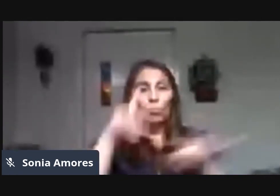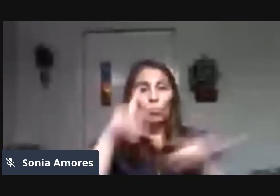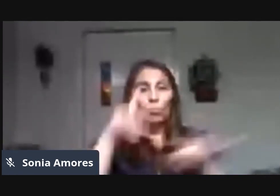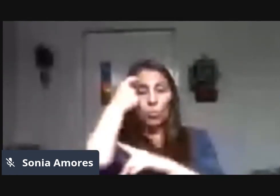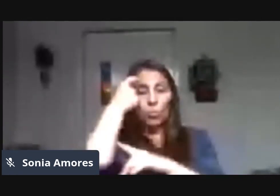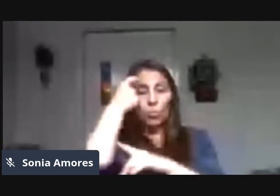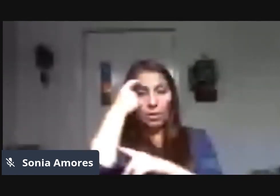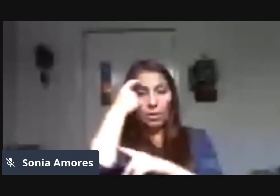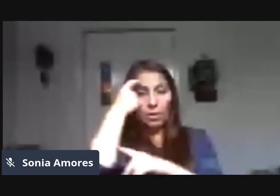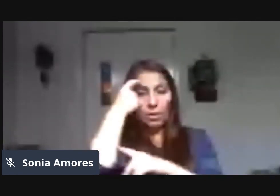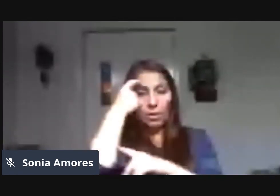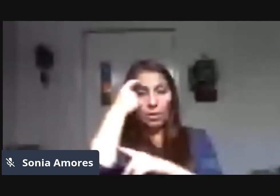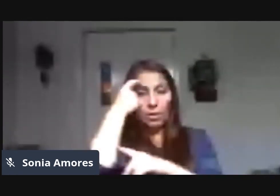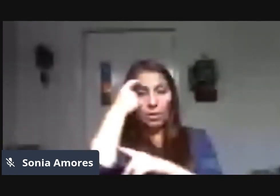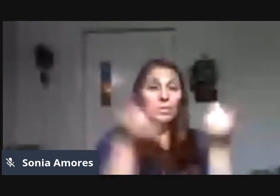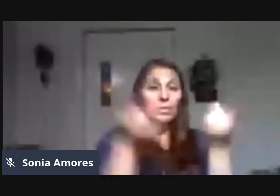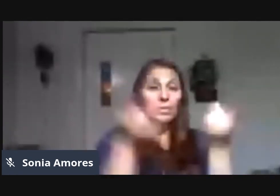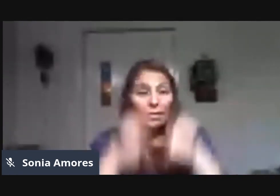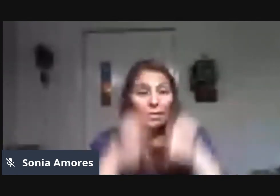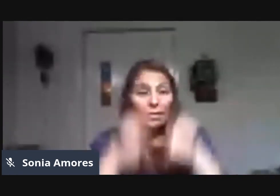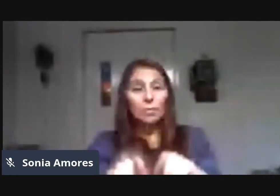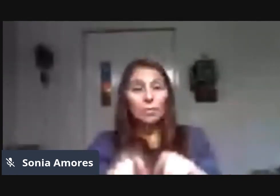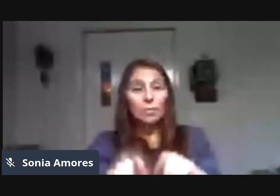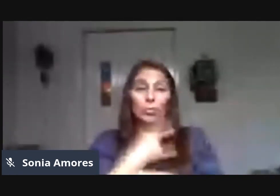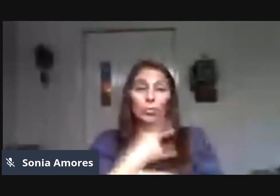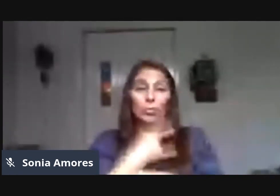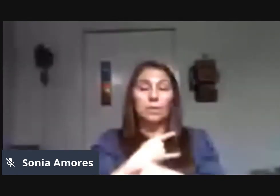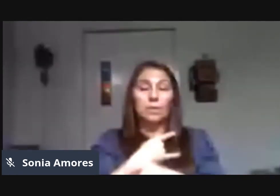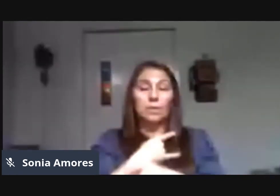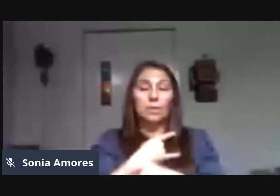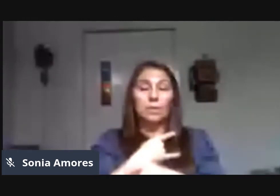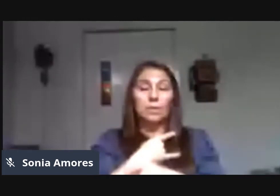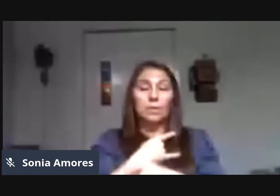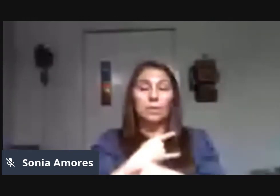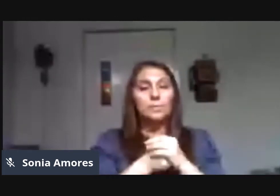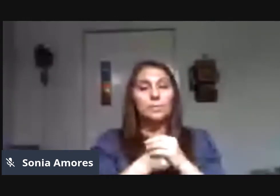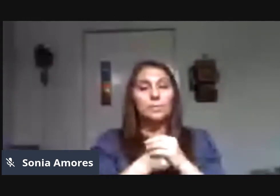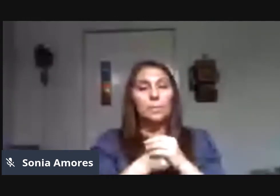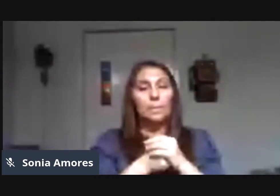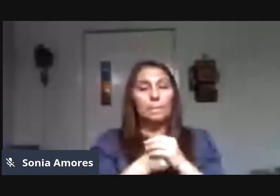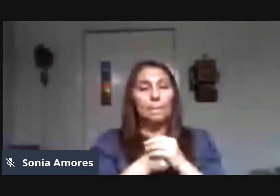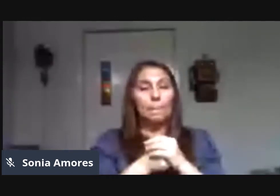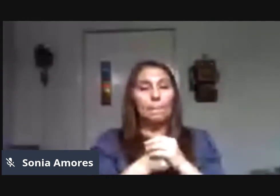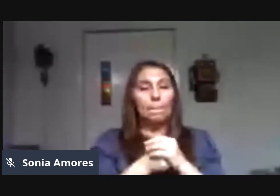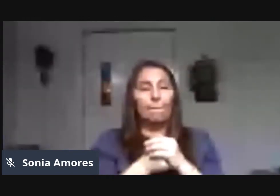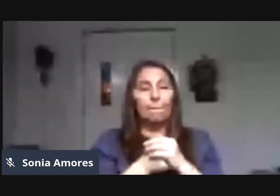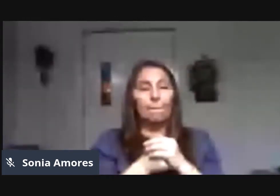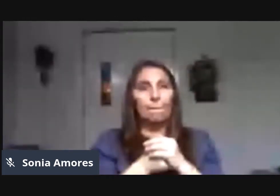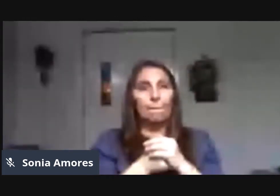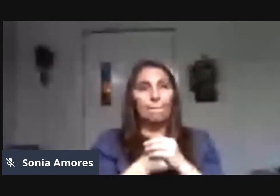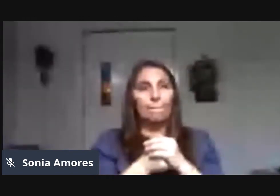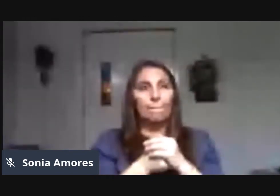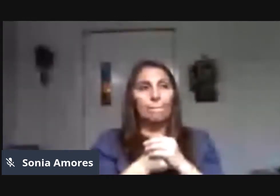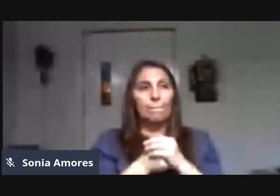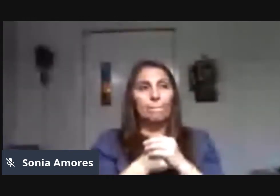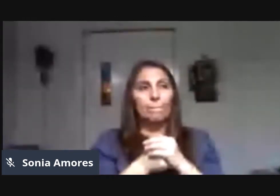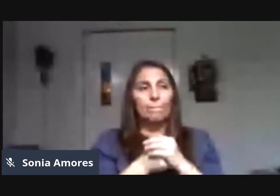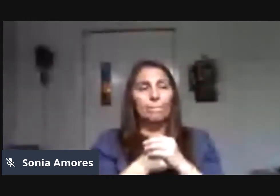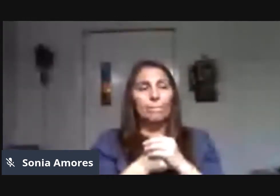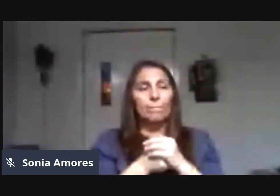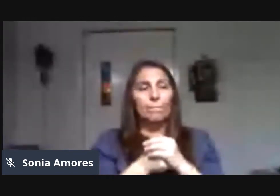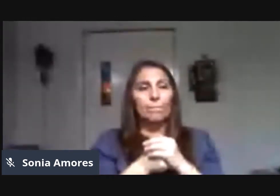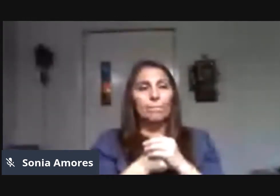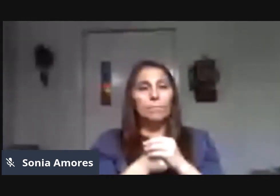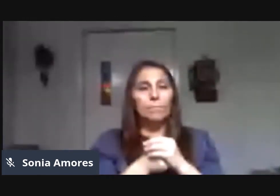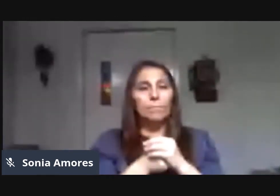públicas. ¿Por qué? Porque desde la perspectiva del decrecimiento de las